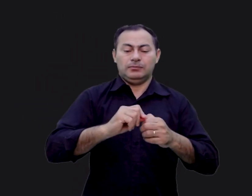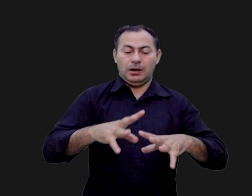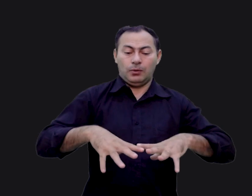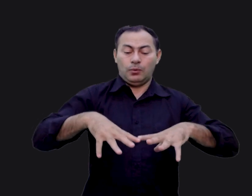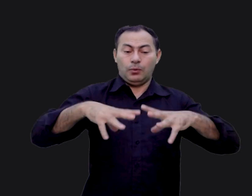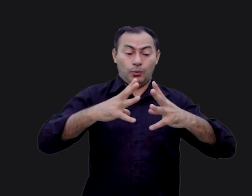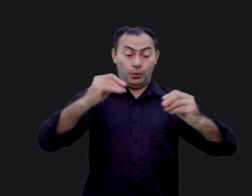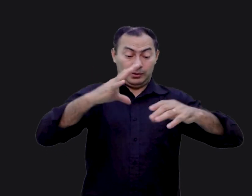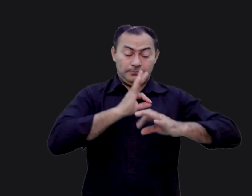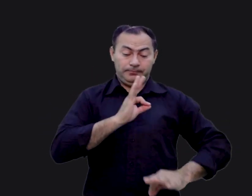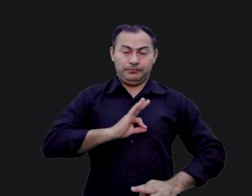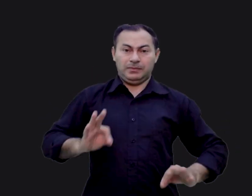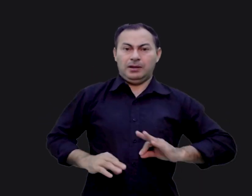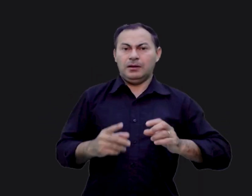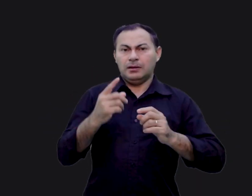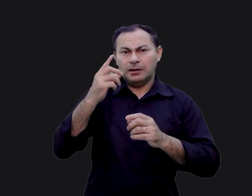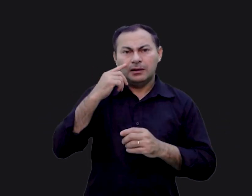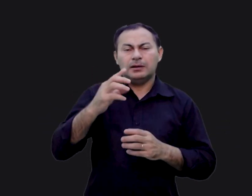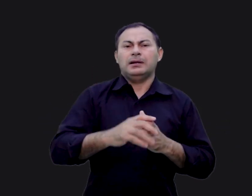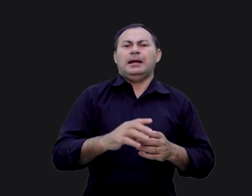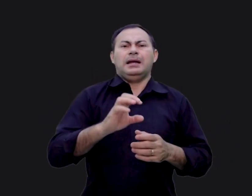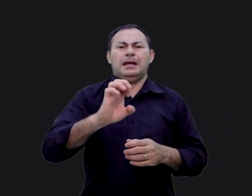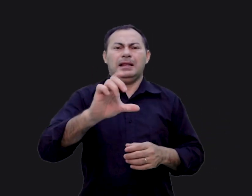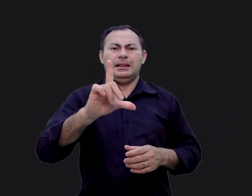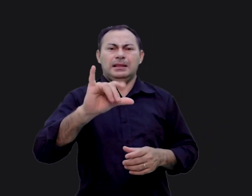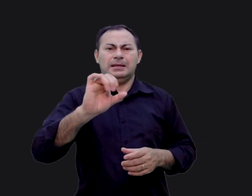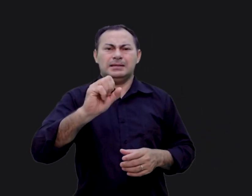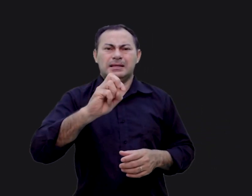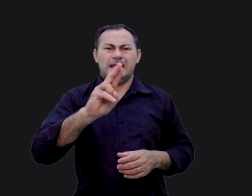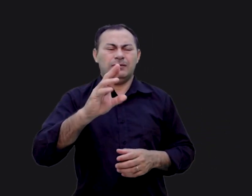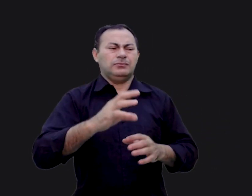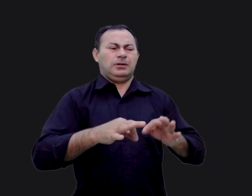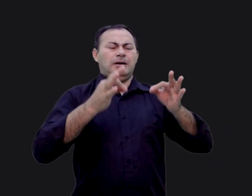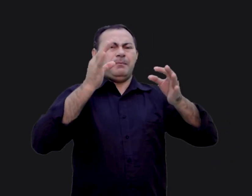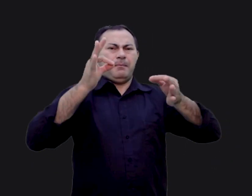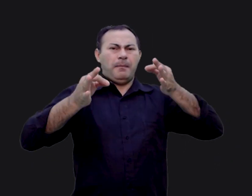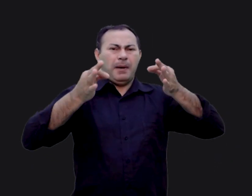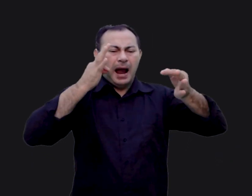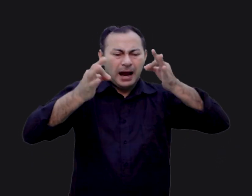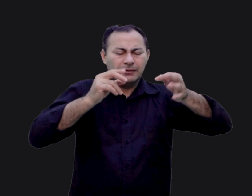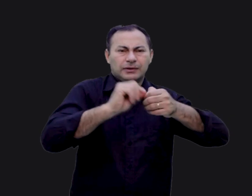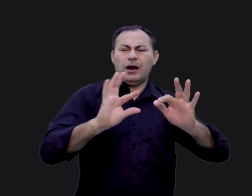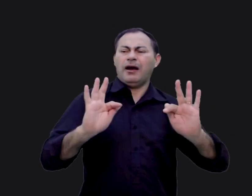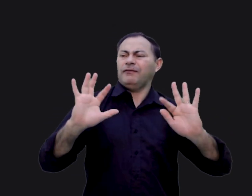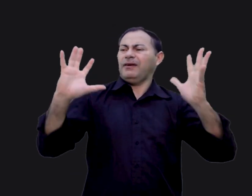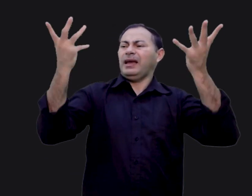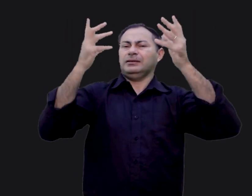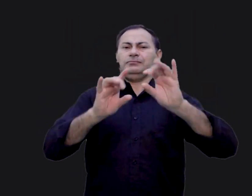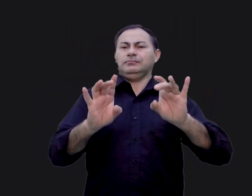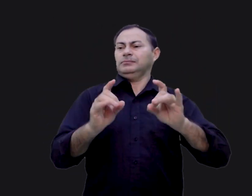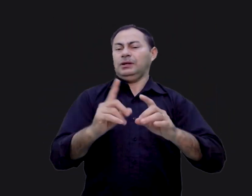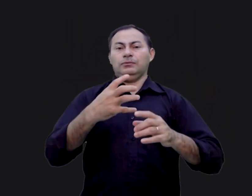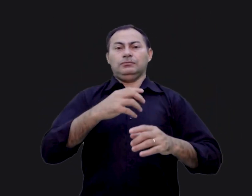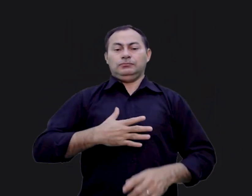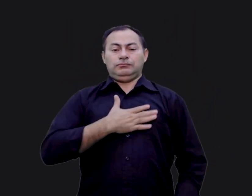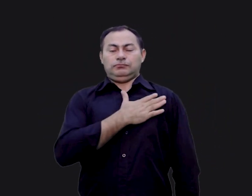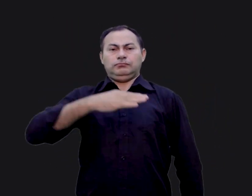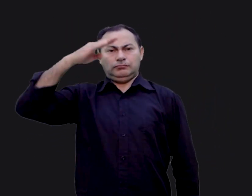cura. Naamã pensou que Eliseu seria muito dramático, que faria uma cerimônia solene, porque, afinal de contas, Naamã era o general